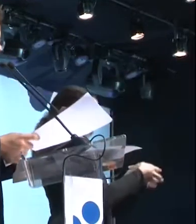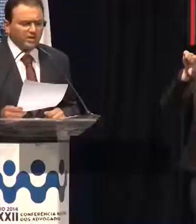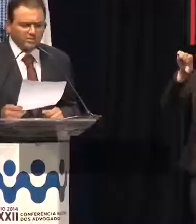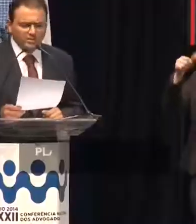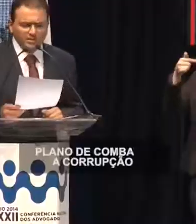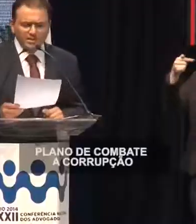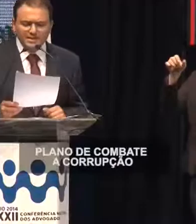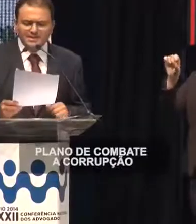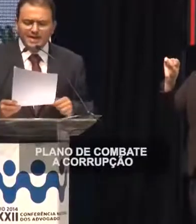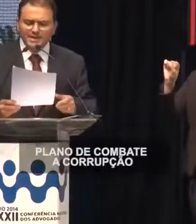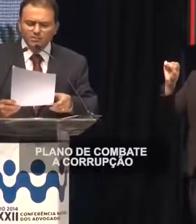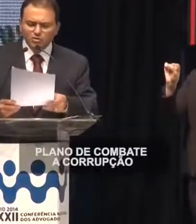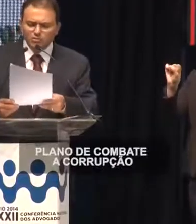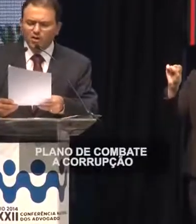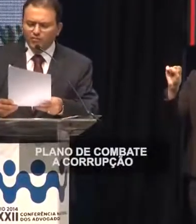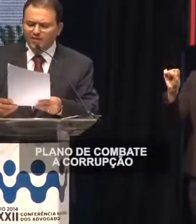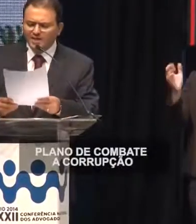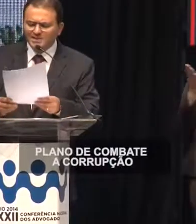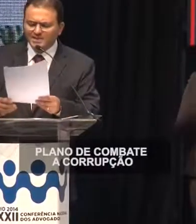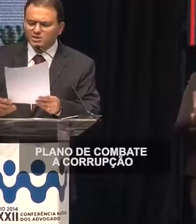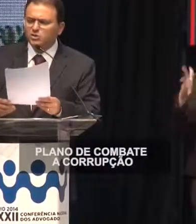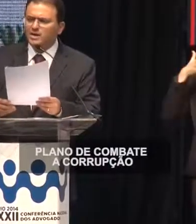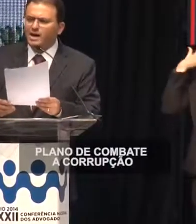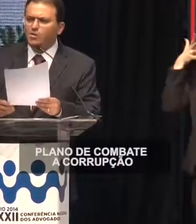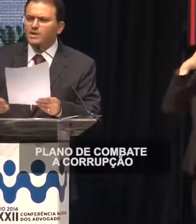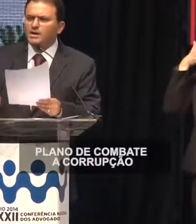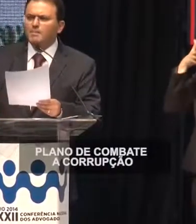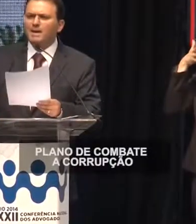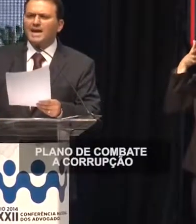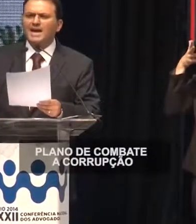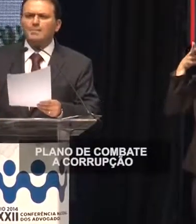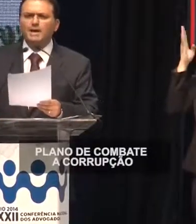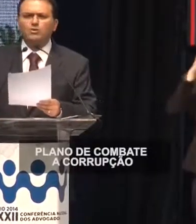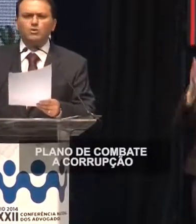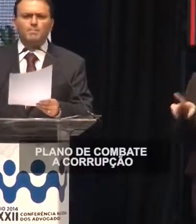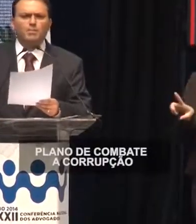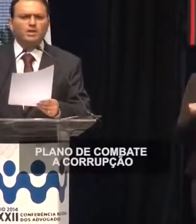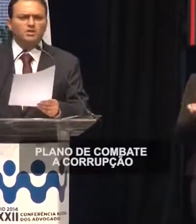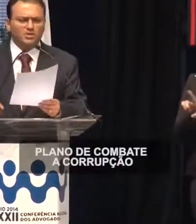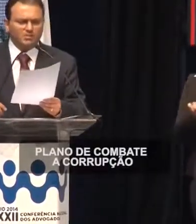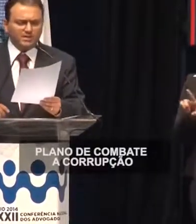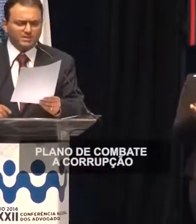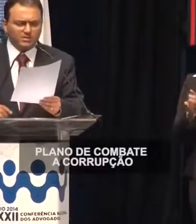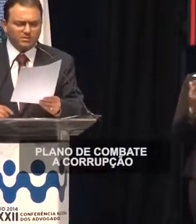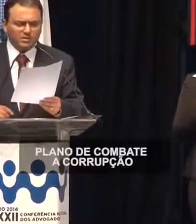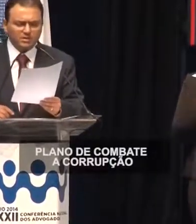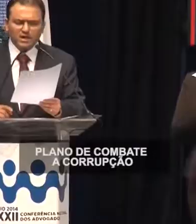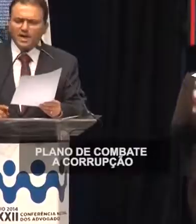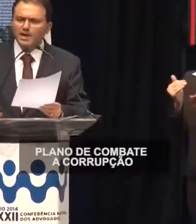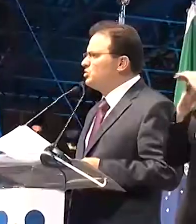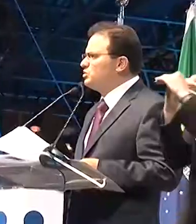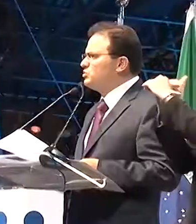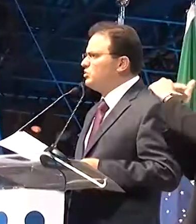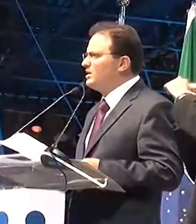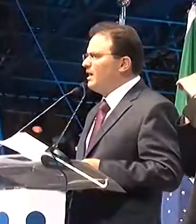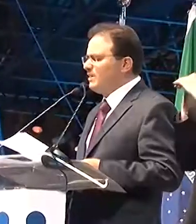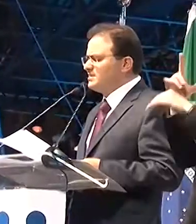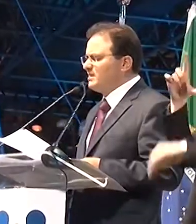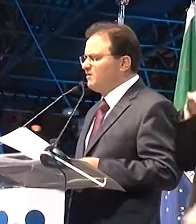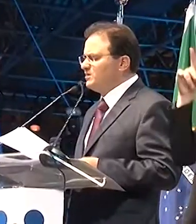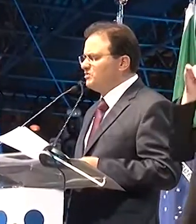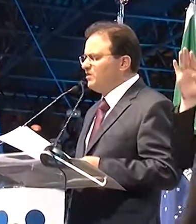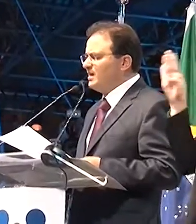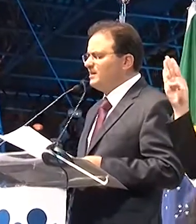fiscal, e o Plano de Combate à Corrupção, duas propostas apresentadas aos candidatos à presidência da República. Encerrando